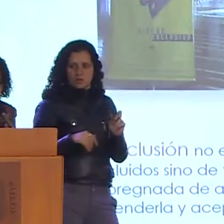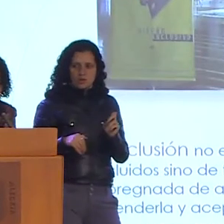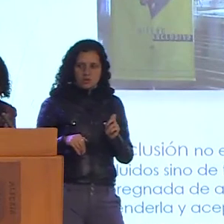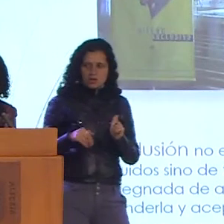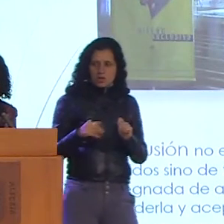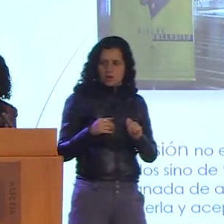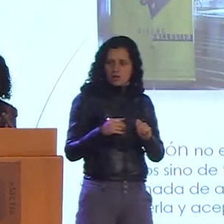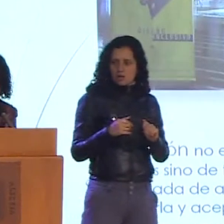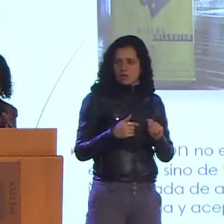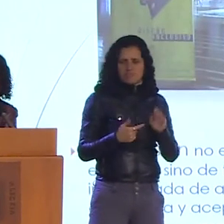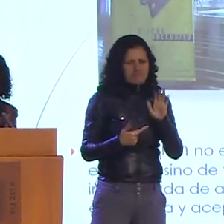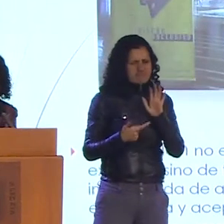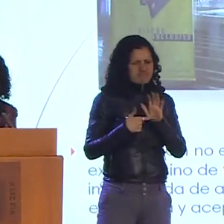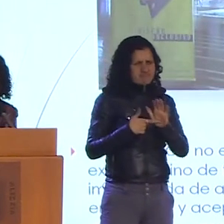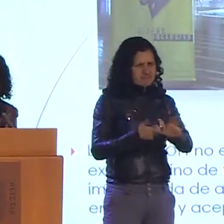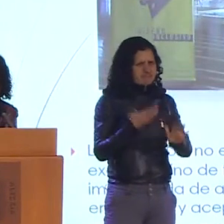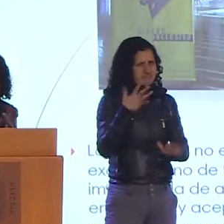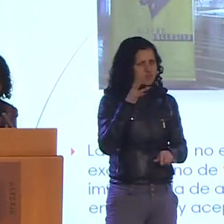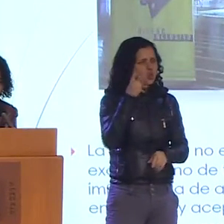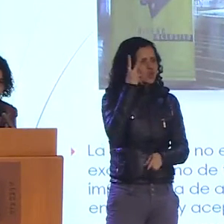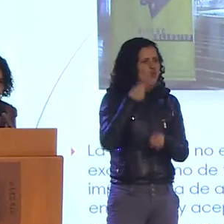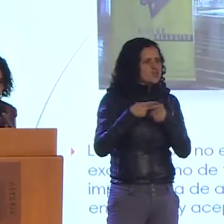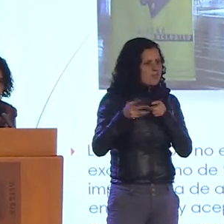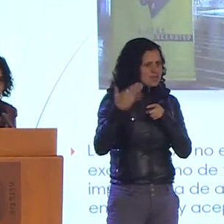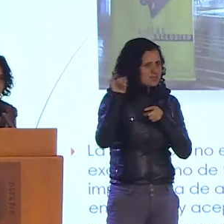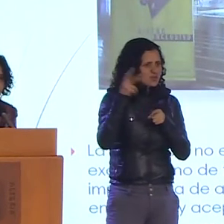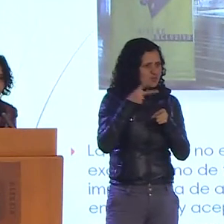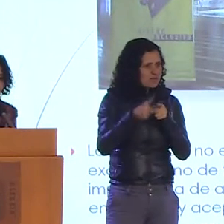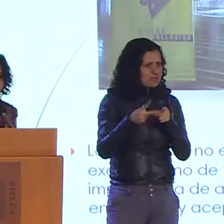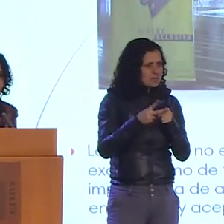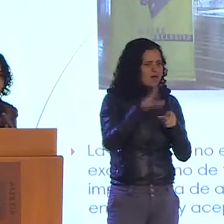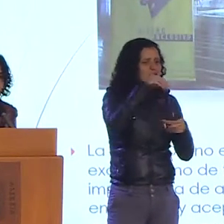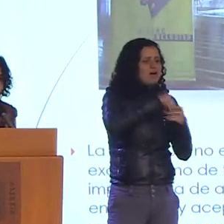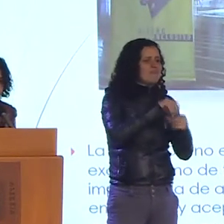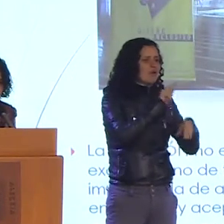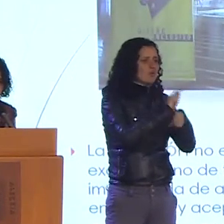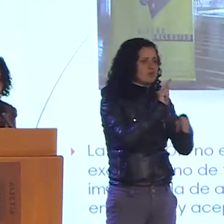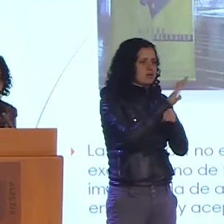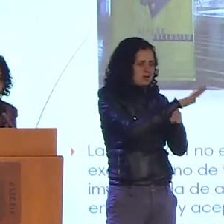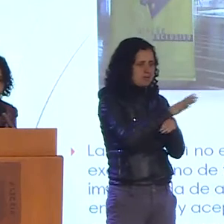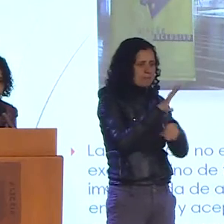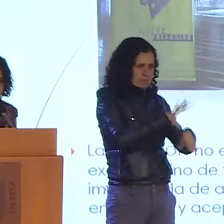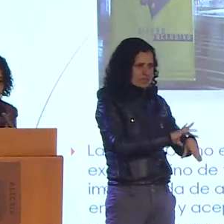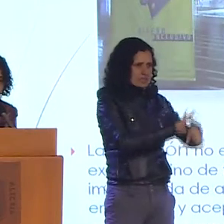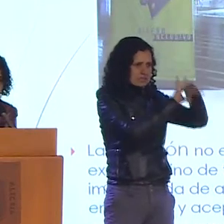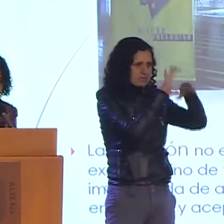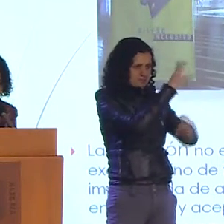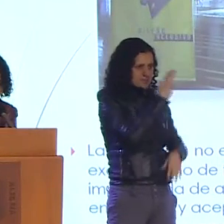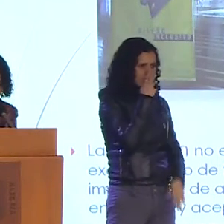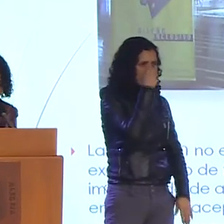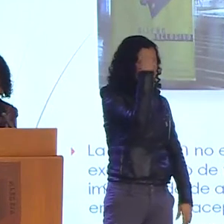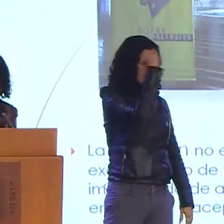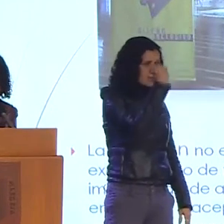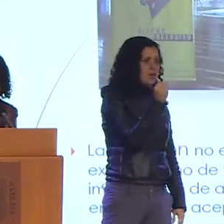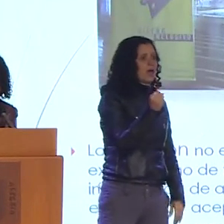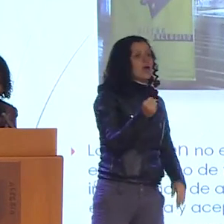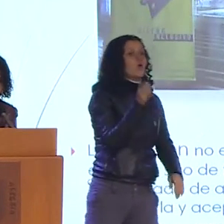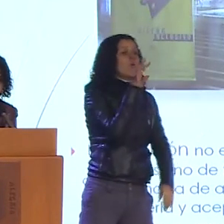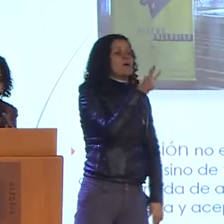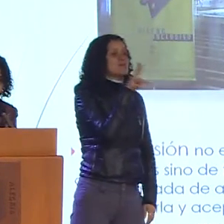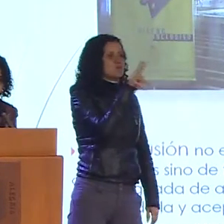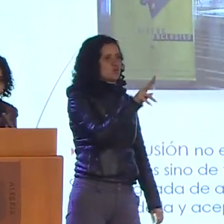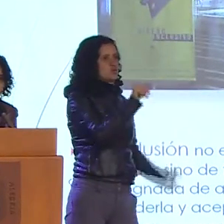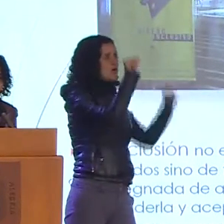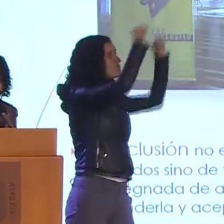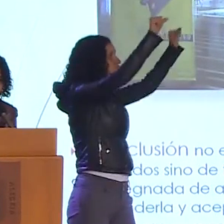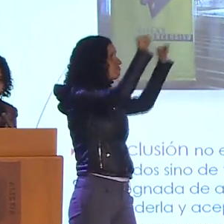que tuvimos hasta hace 2 semanas en la Facultad de Medicina mostrando 42 de los pósters que los